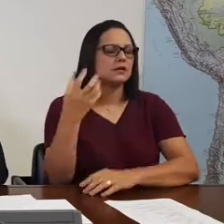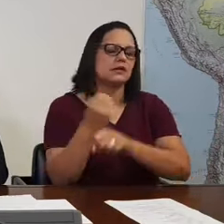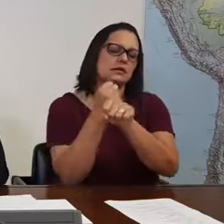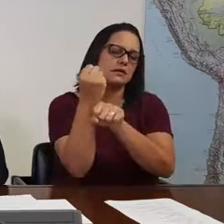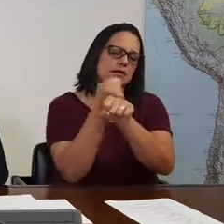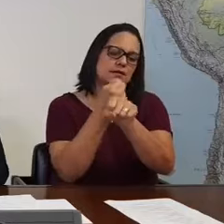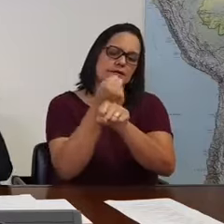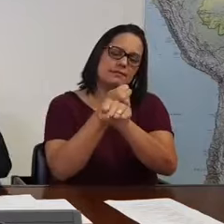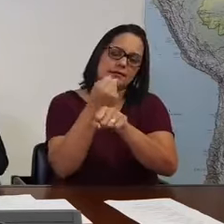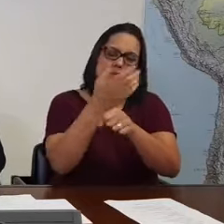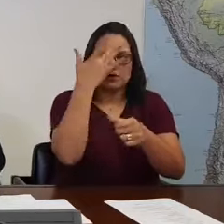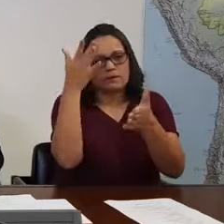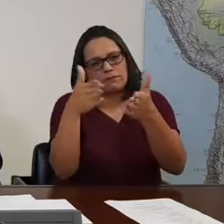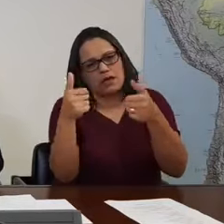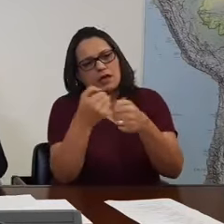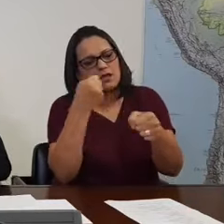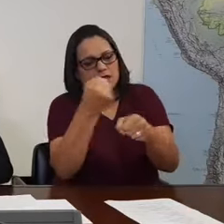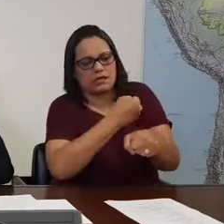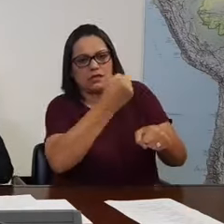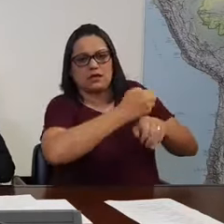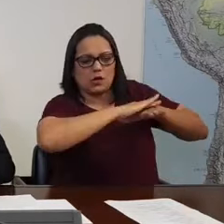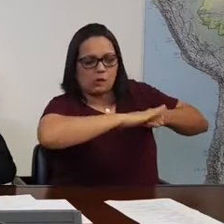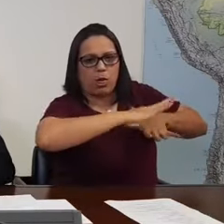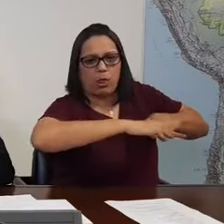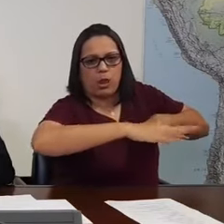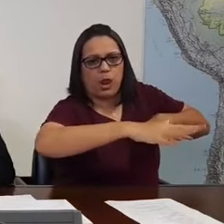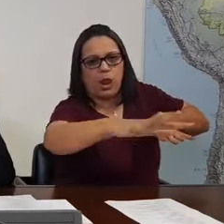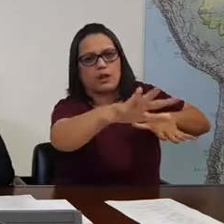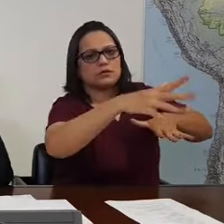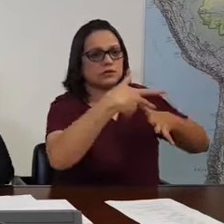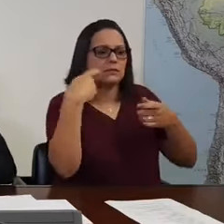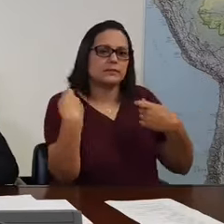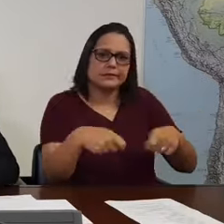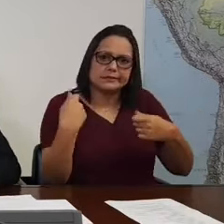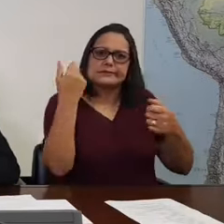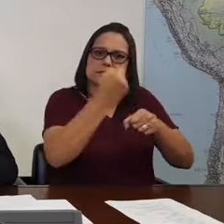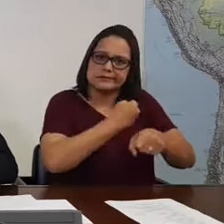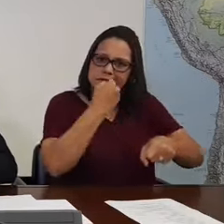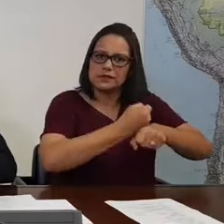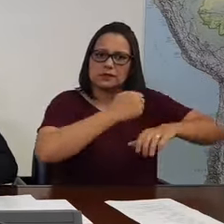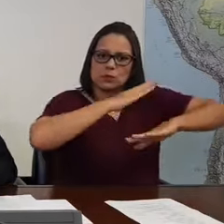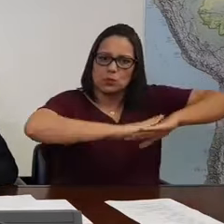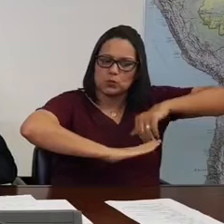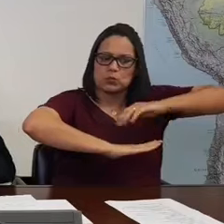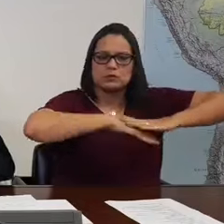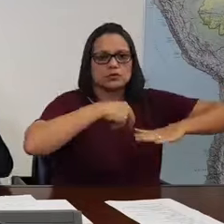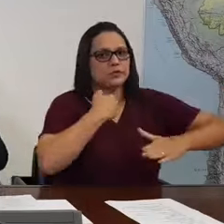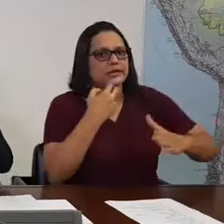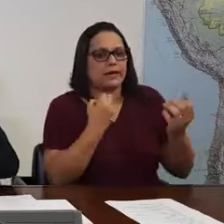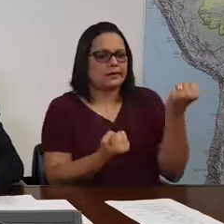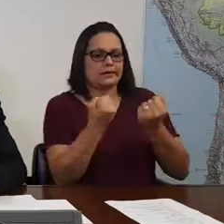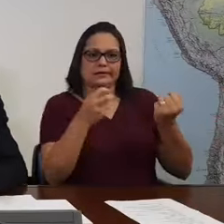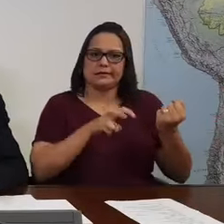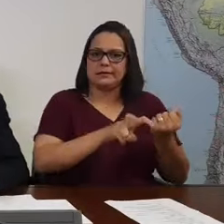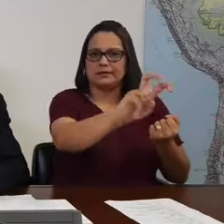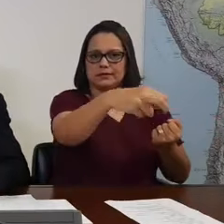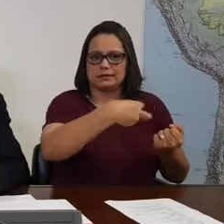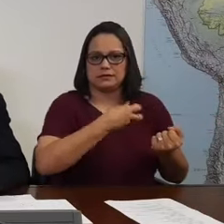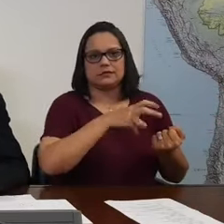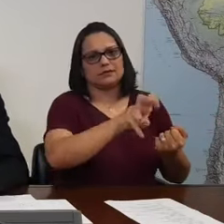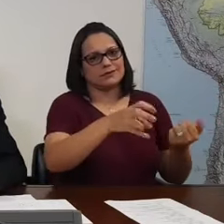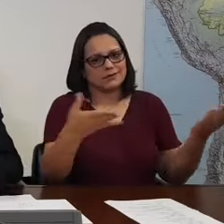antiga, porque esse asfalto, com o tempo, já foi embora, não existe mais, está uma estrada praticamente intransitável, e através do